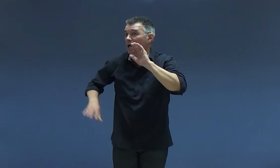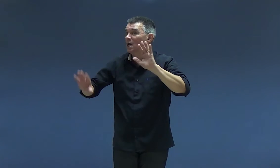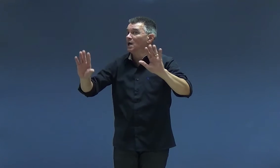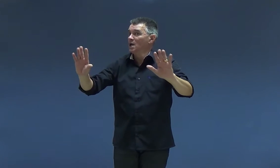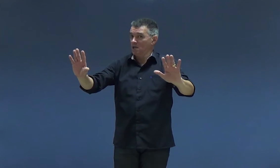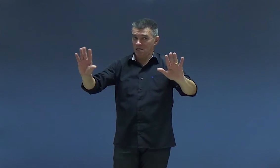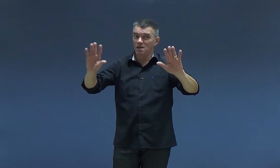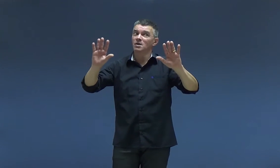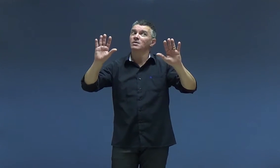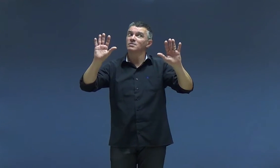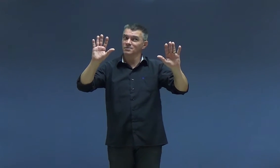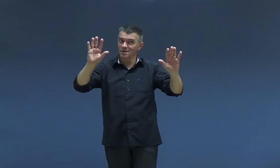Cuidado!